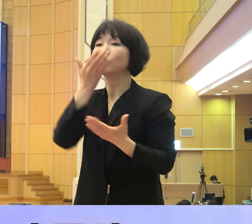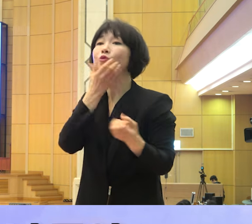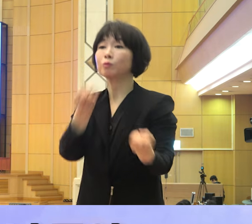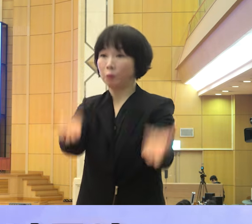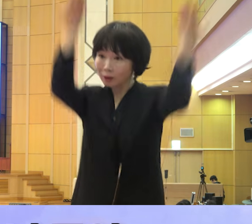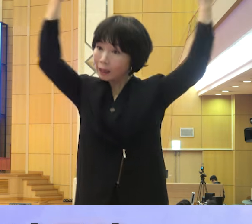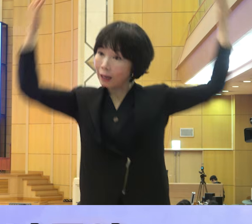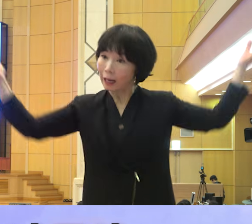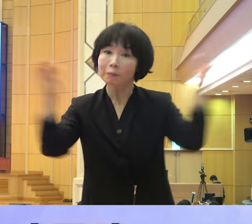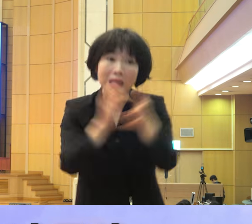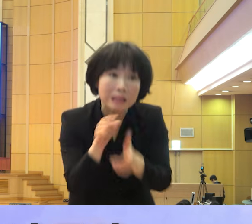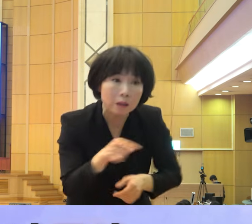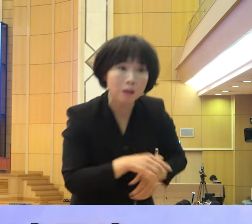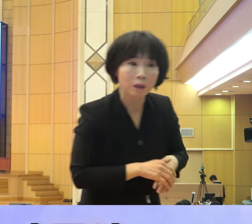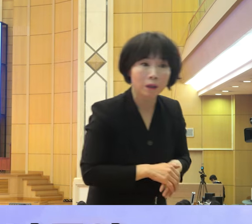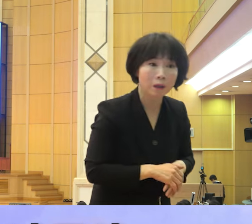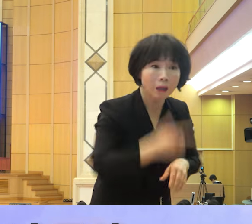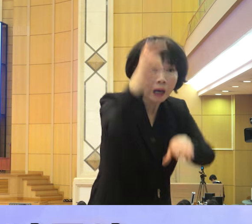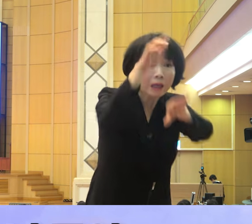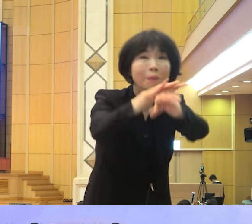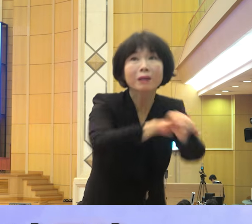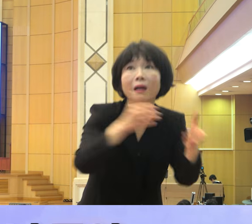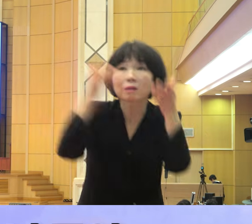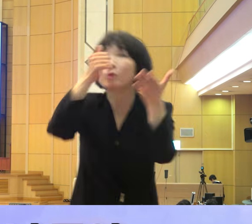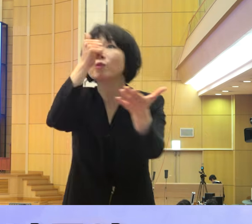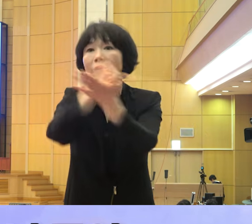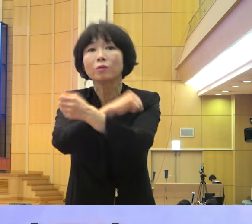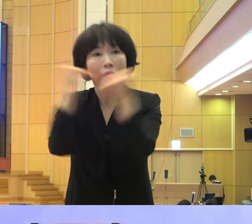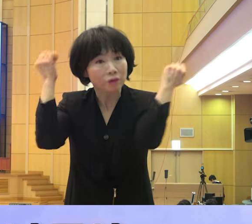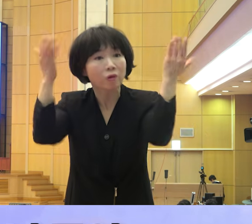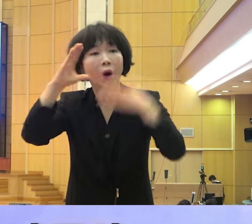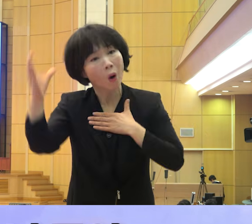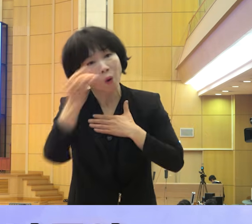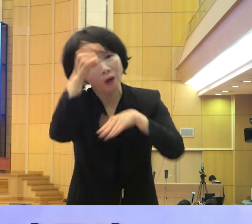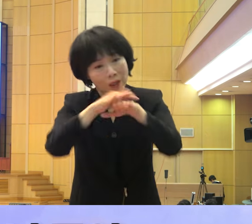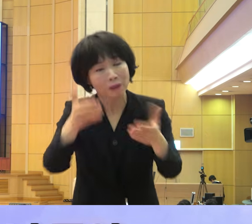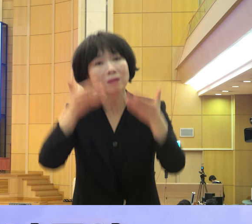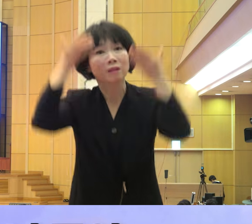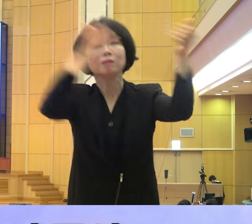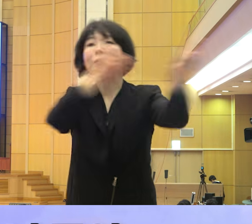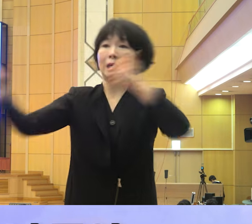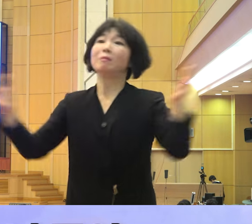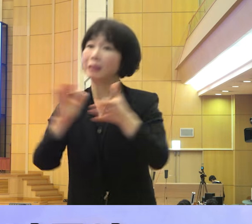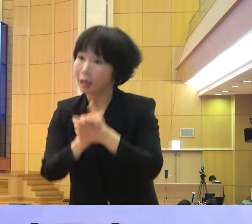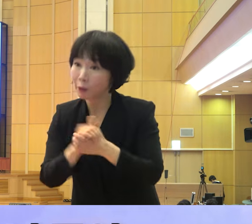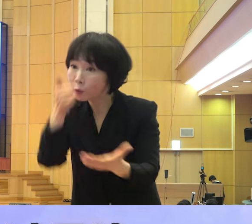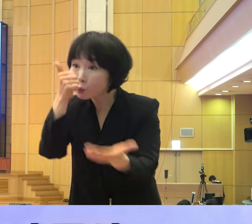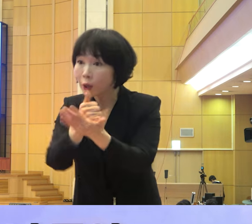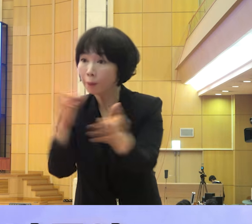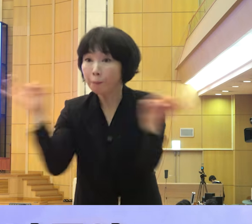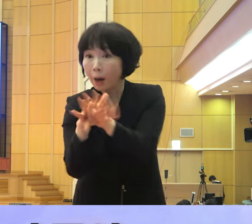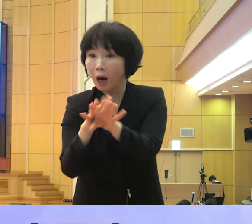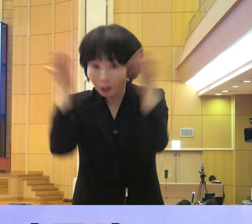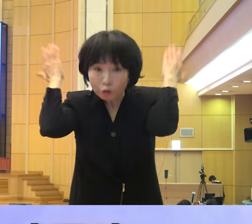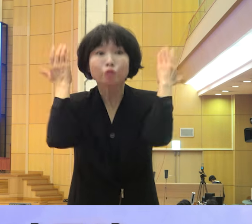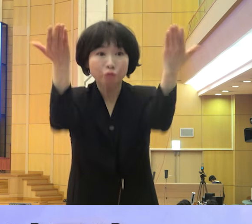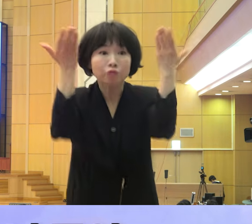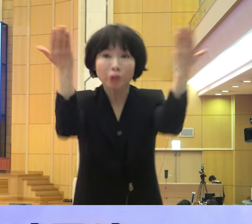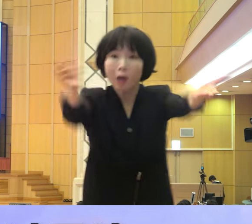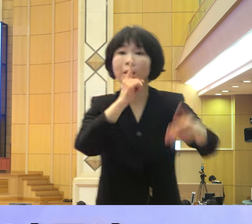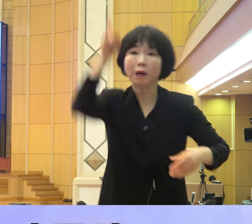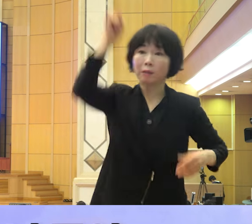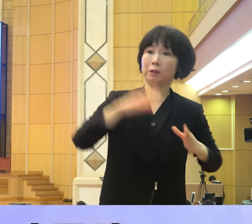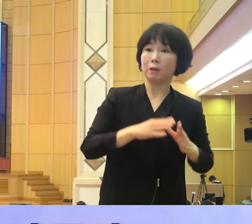예배가 거룩한 산제사요. 거룩한 예배란 말이에요. 죄사함을 받고,